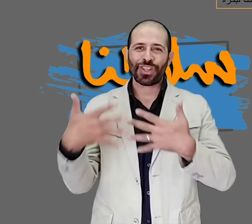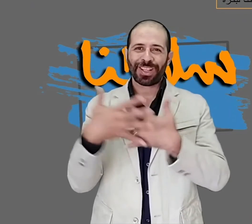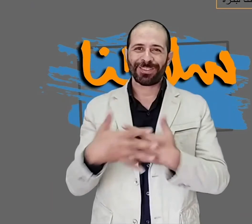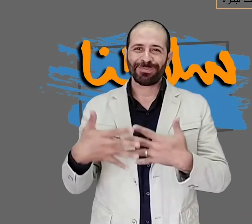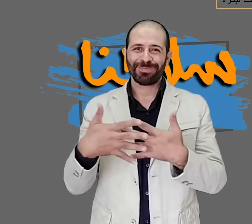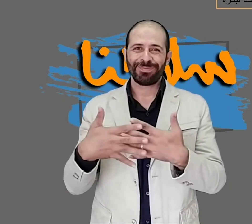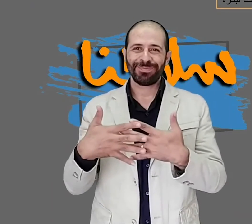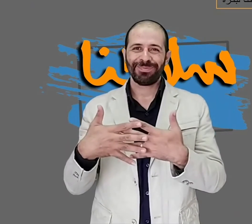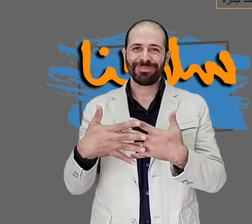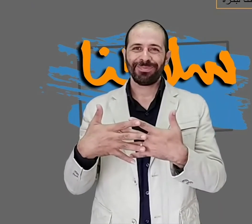شركة.